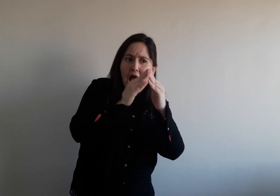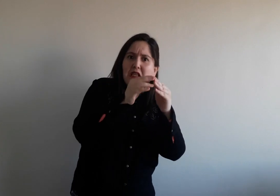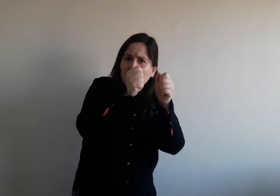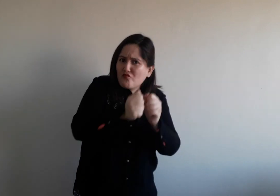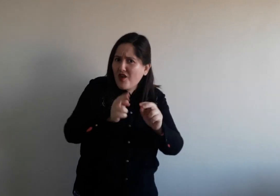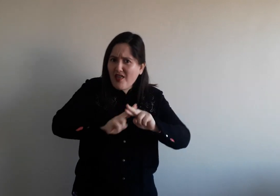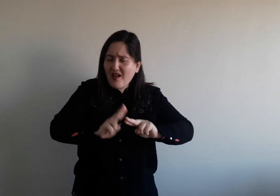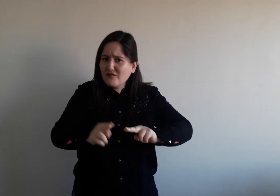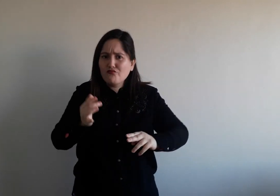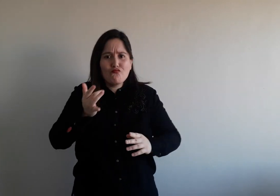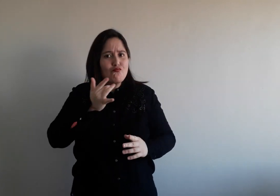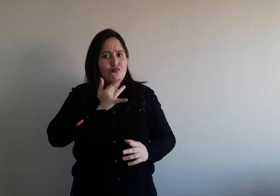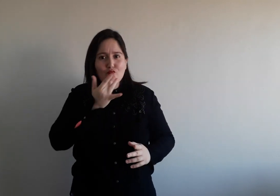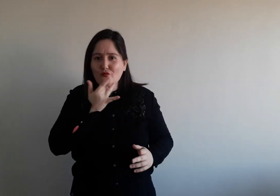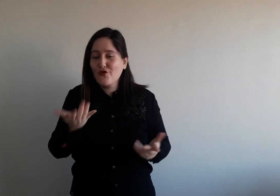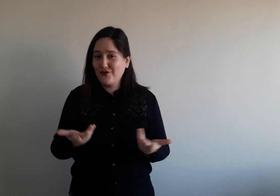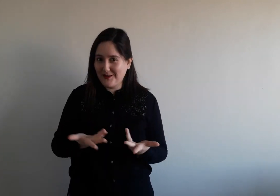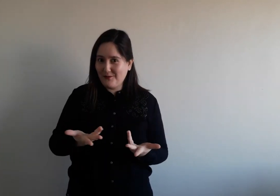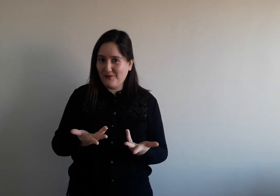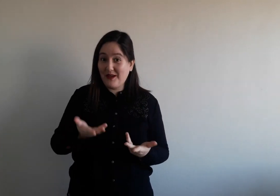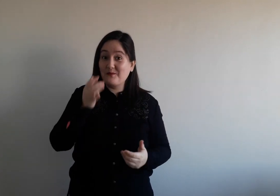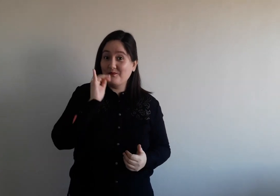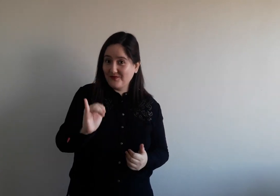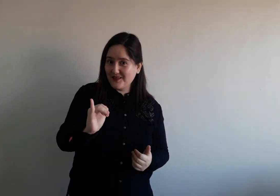¿Qué podemos hacer en nuestra casa? Y que son muy, muy simples.